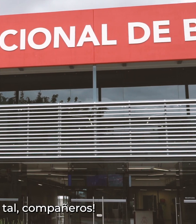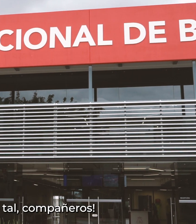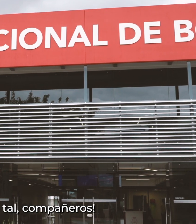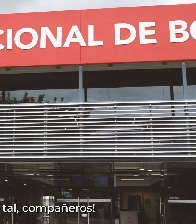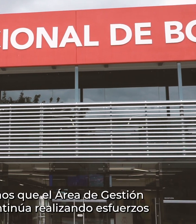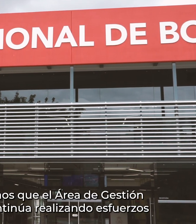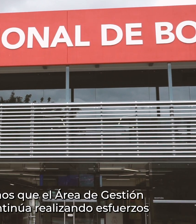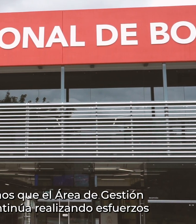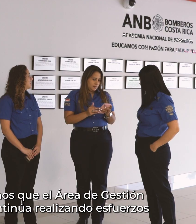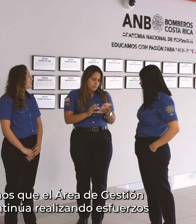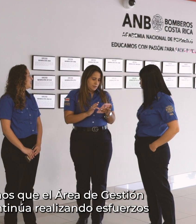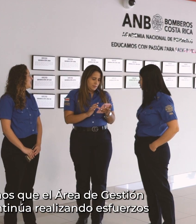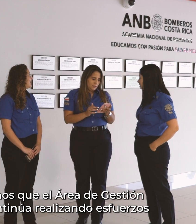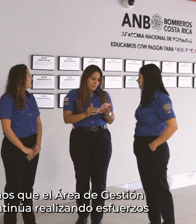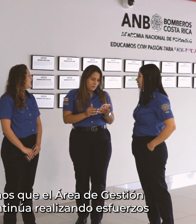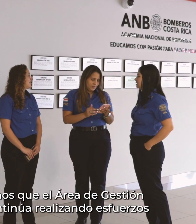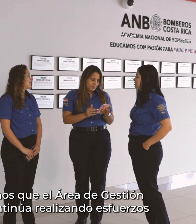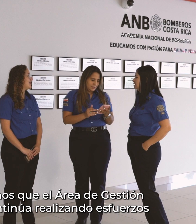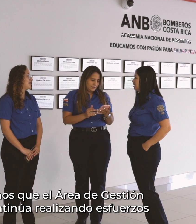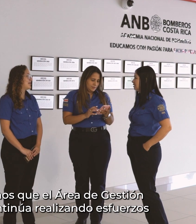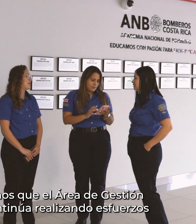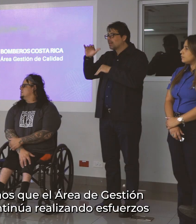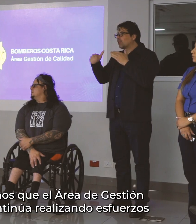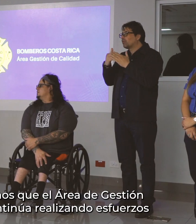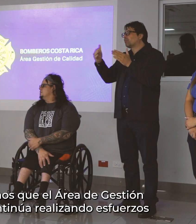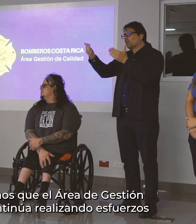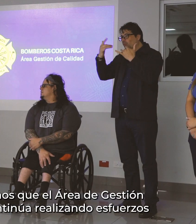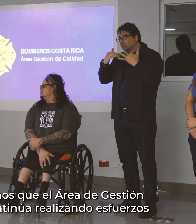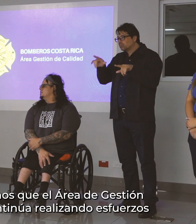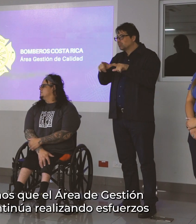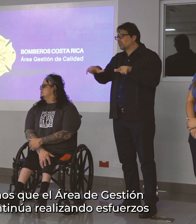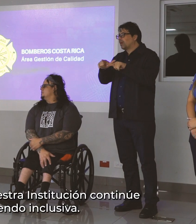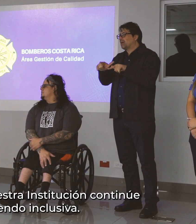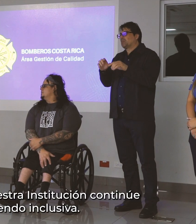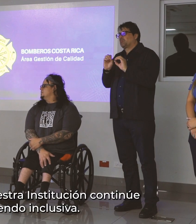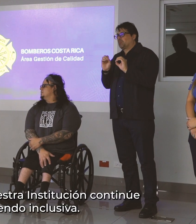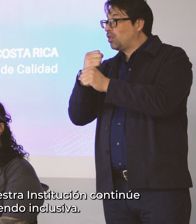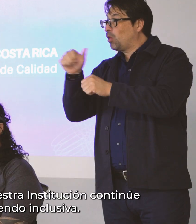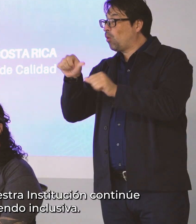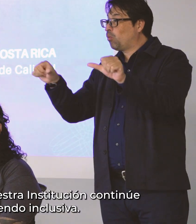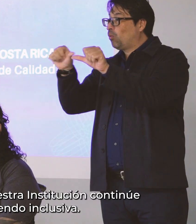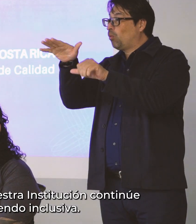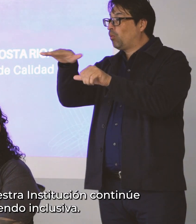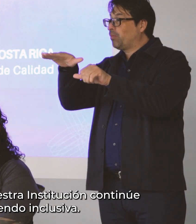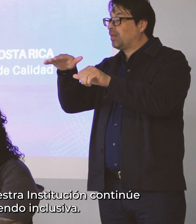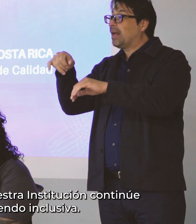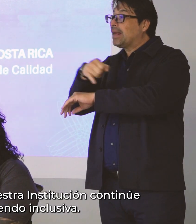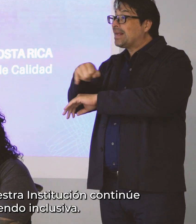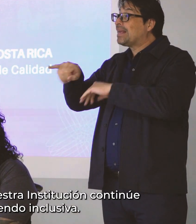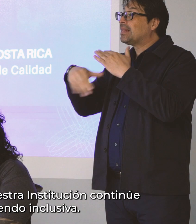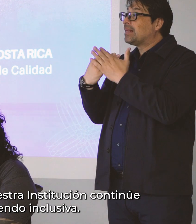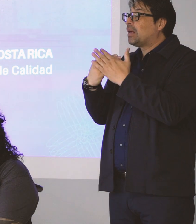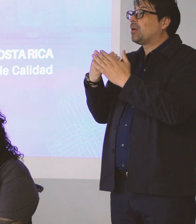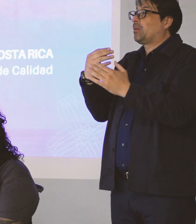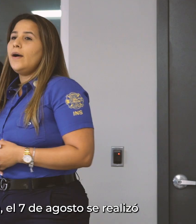¿Qué tal, compañeros? Les informamos que el área de gestión de calidad continúa realizando esfuerzos para que nuestra institución continúe